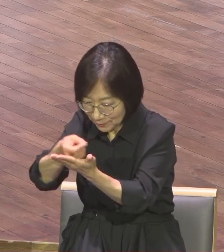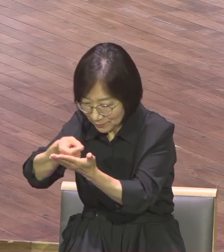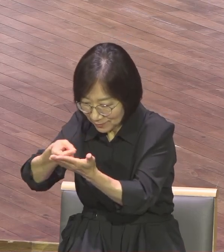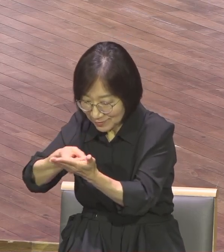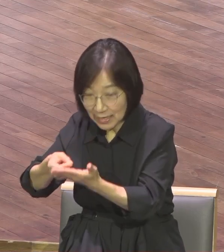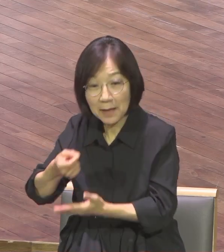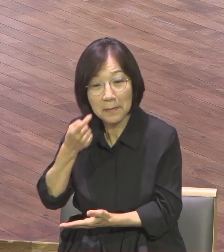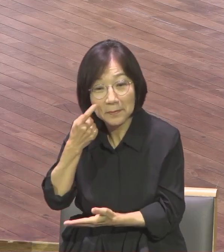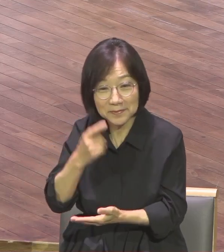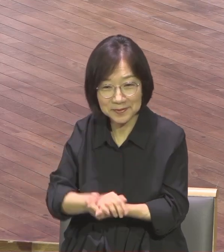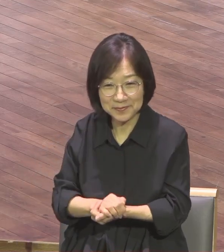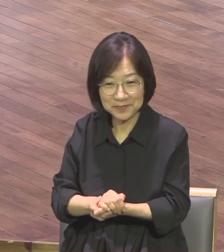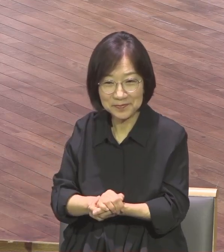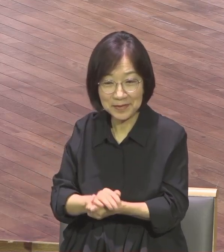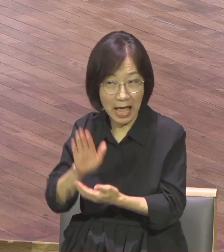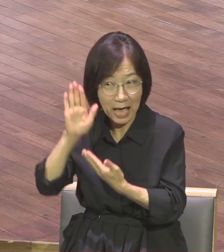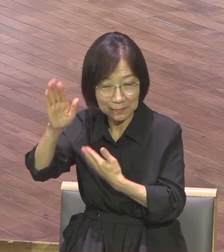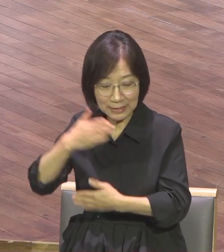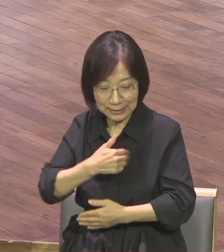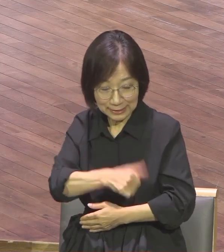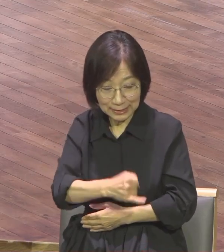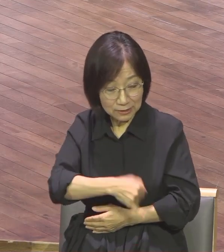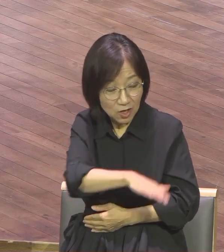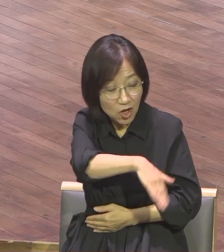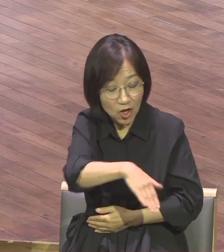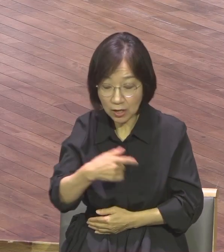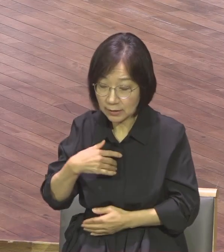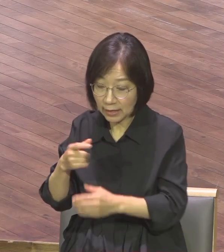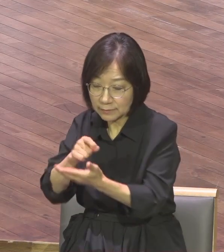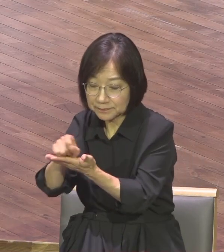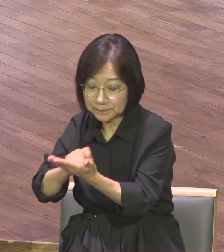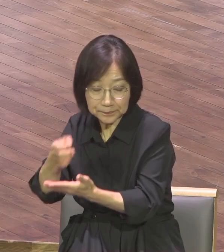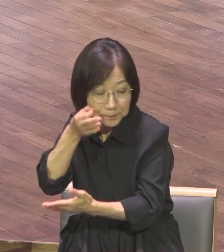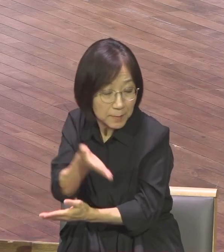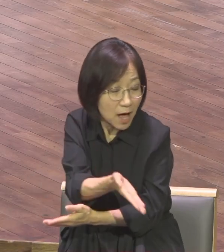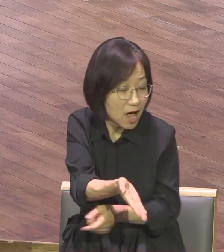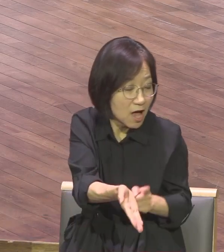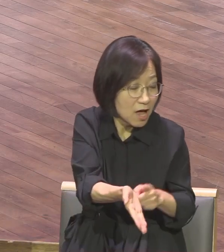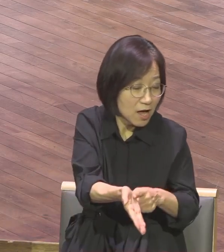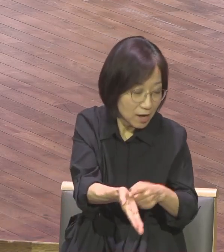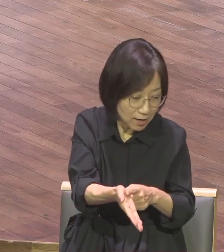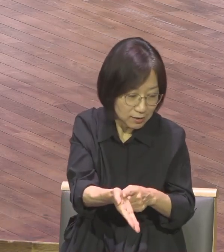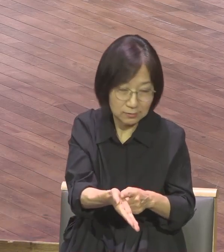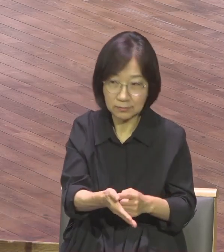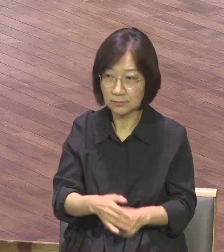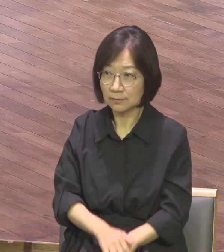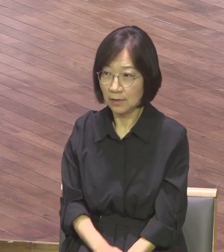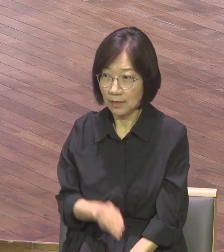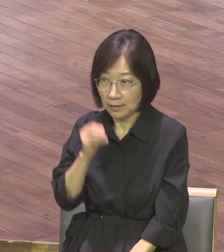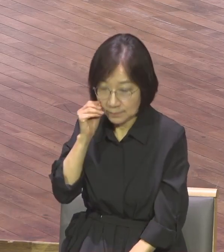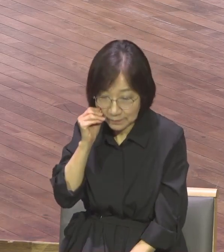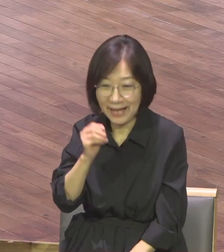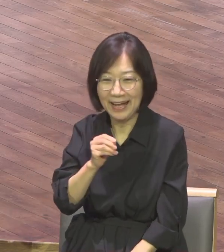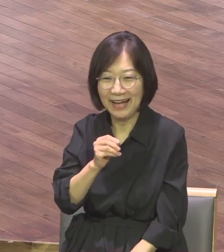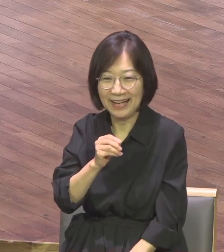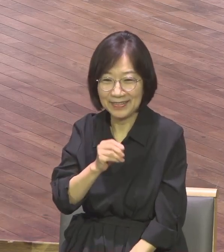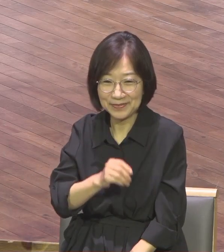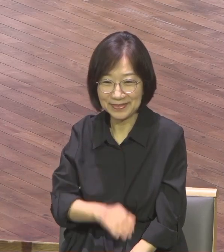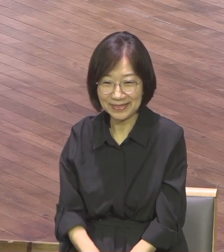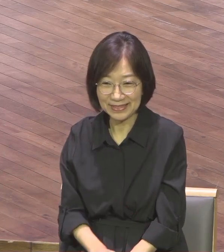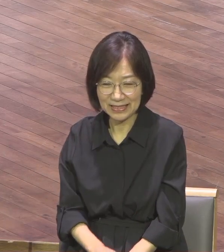자식들에게 너희들을 이렇게 앞으로 살아라 라고 줄게 현금 주겠어 현금 그 주봤자 만족하지